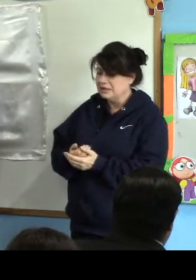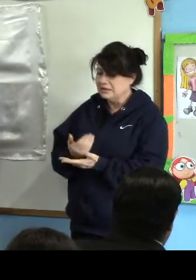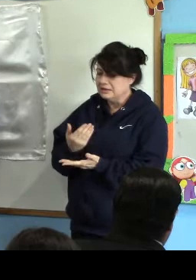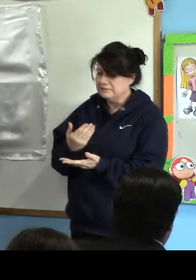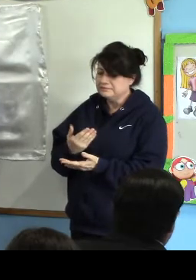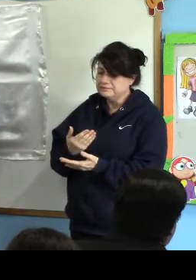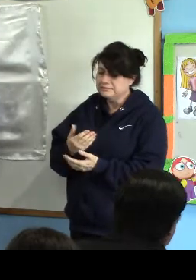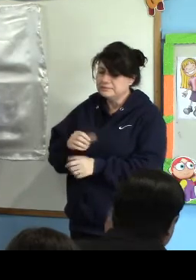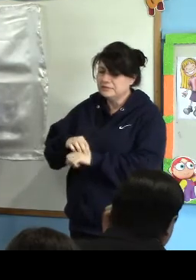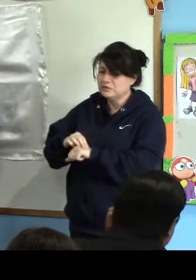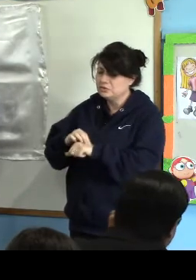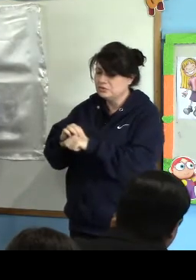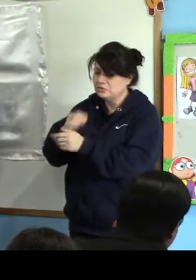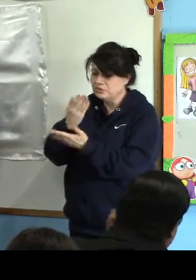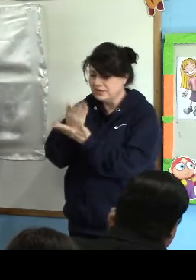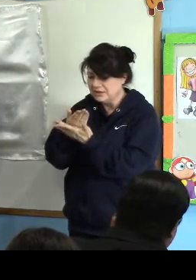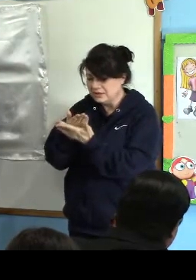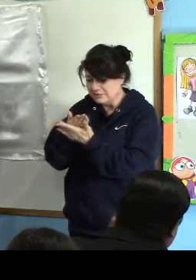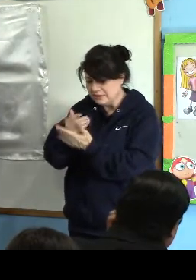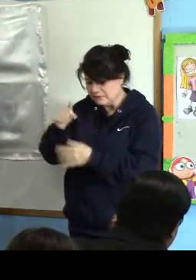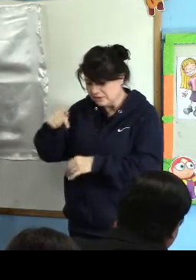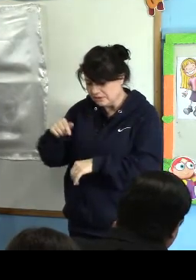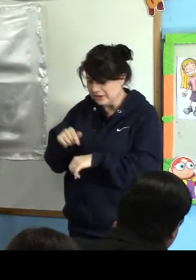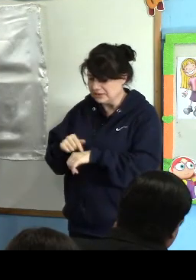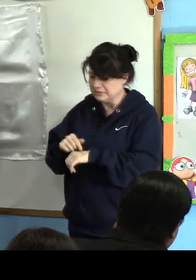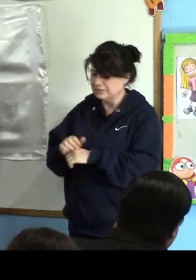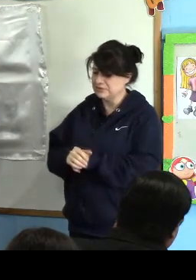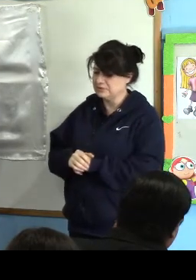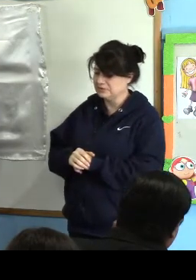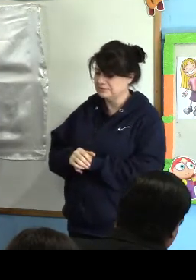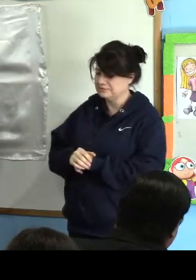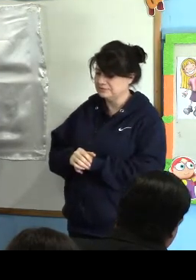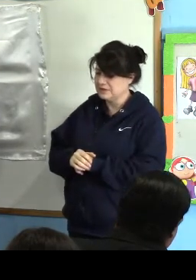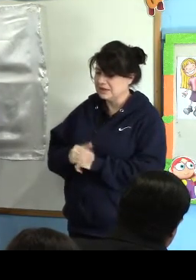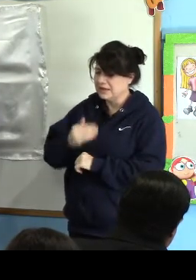Y tu guía te pedimos ahora.